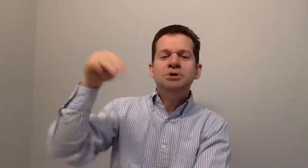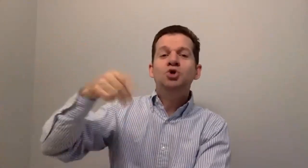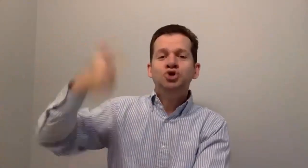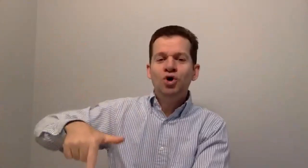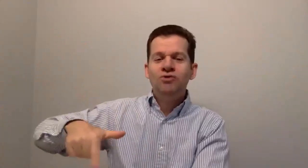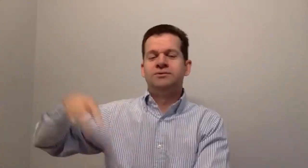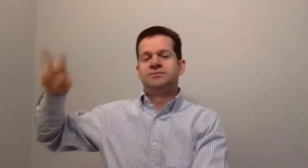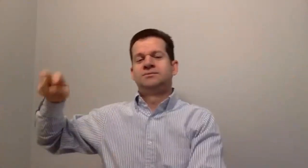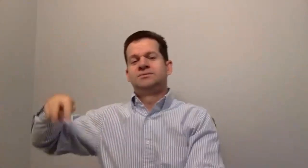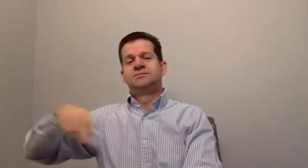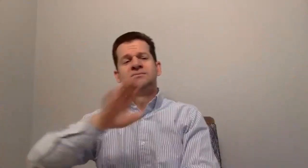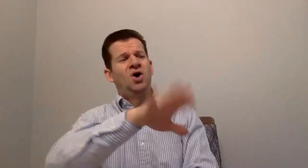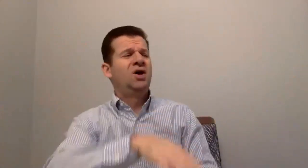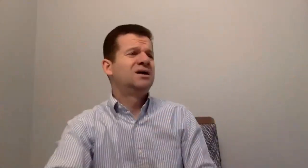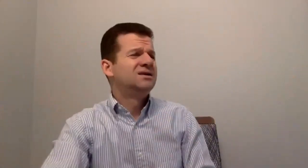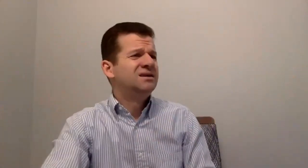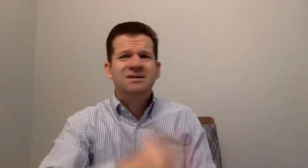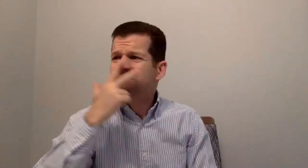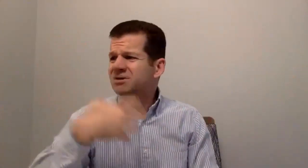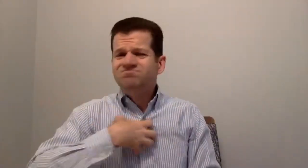10 minutos de novo? Olha.